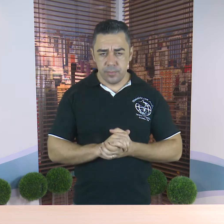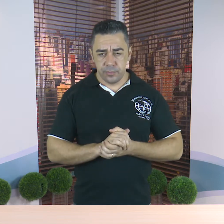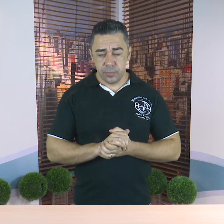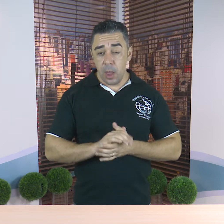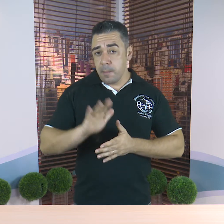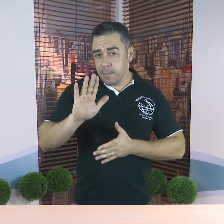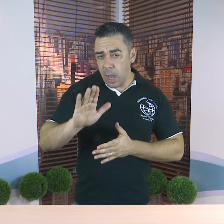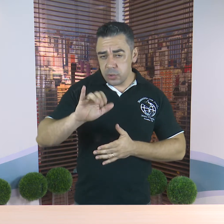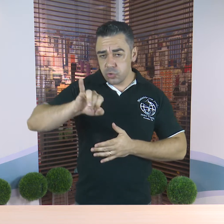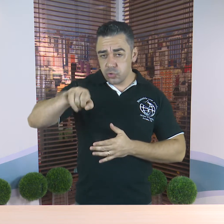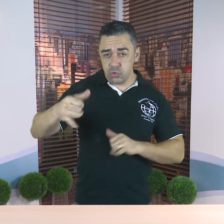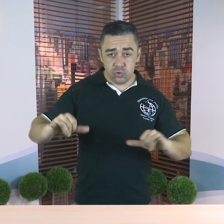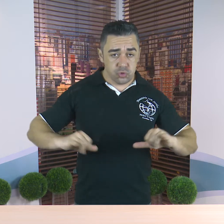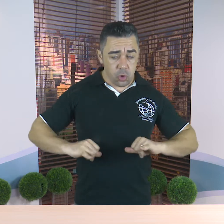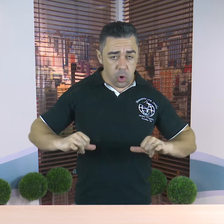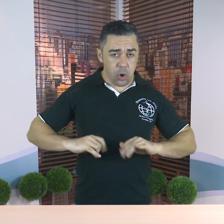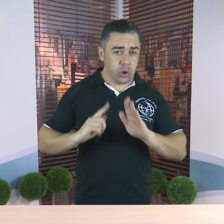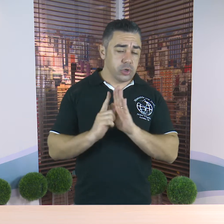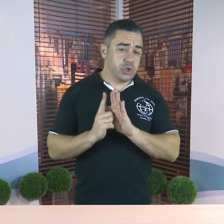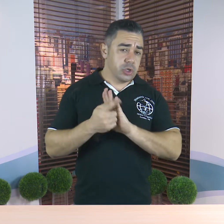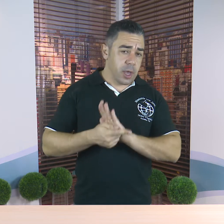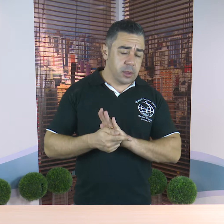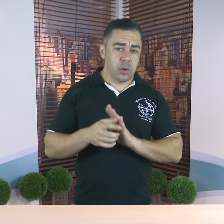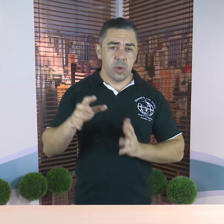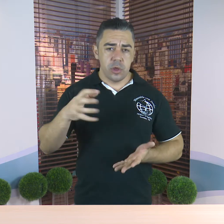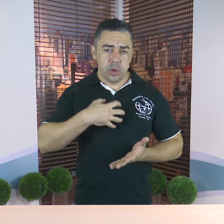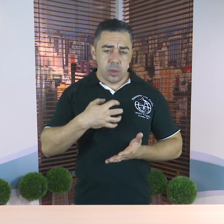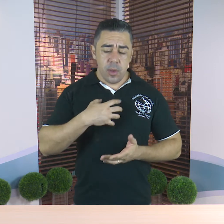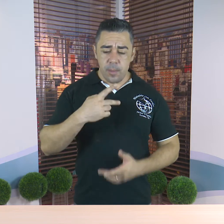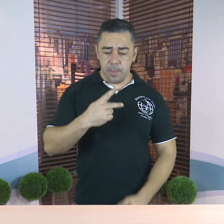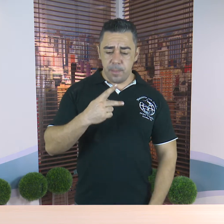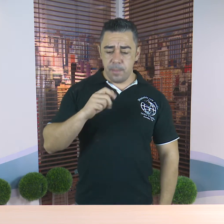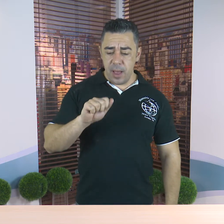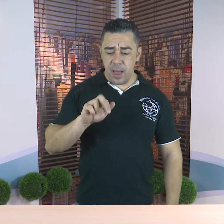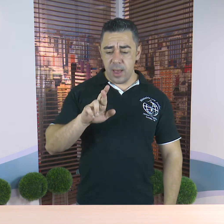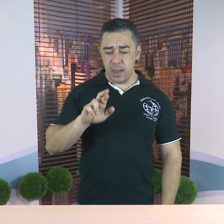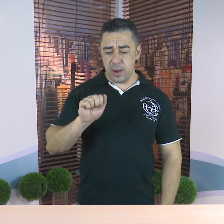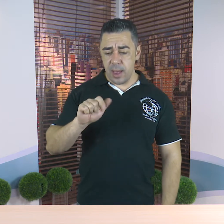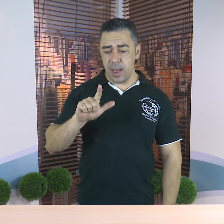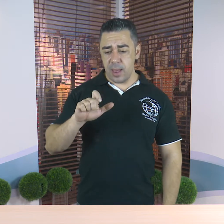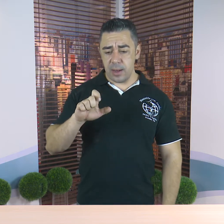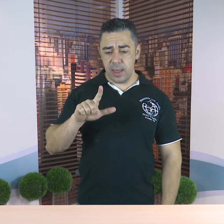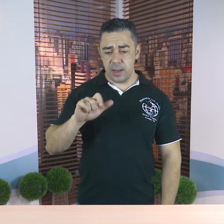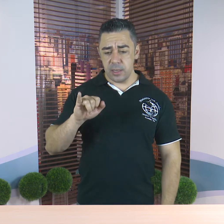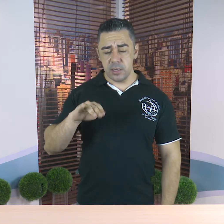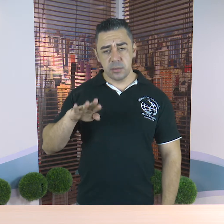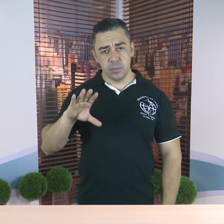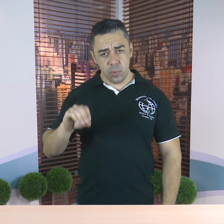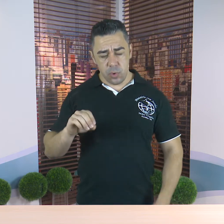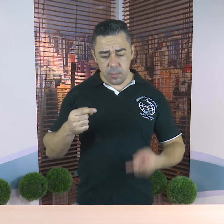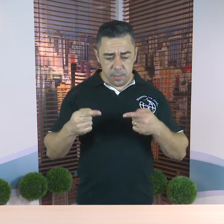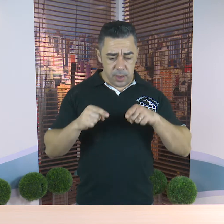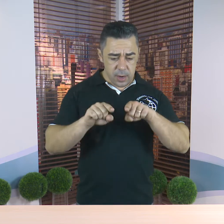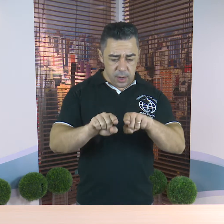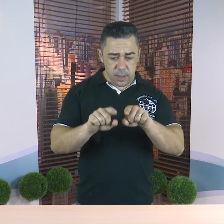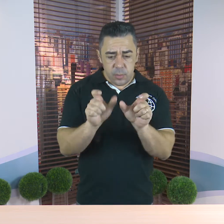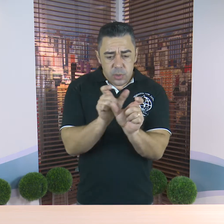se utiliza o gênero denominado paralelismo sinonímico, de sinônimo, que